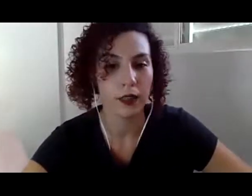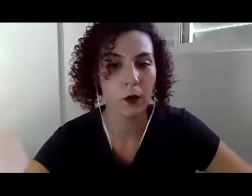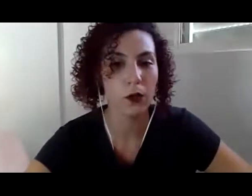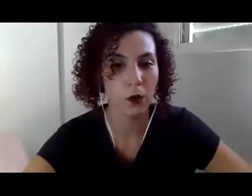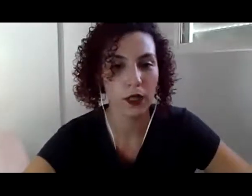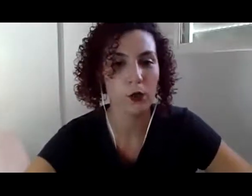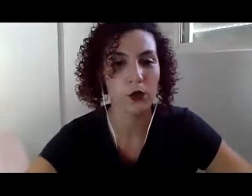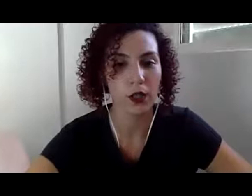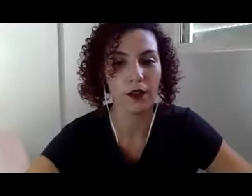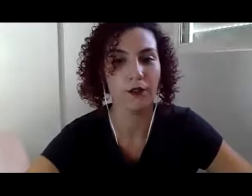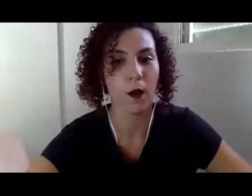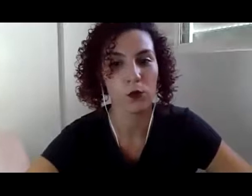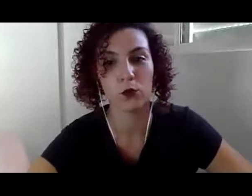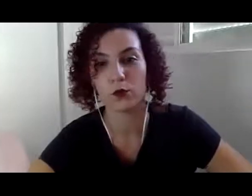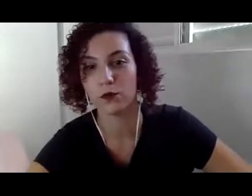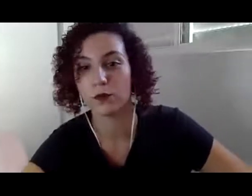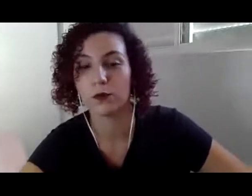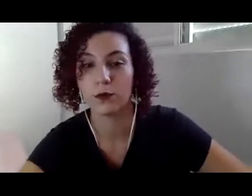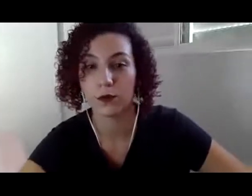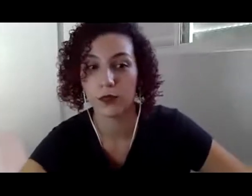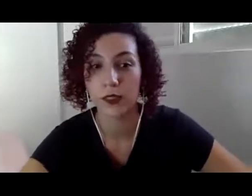A Ana colocou aqui no chat que é falso.